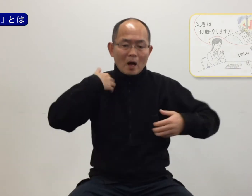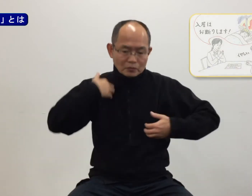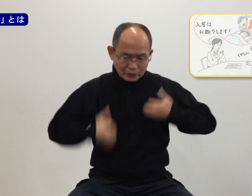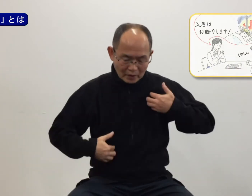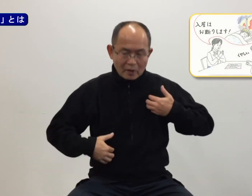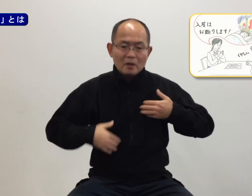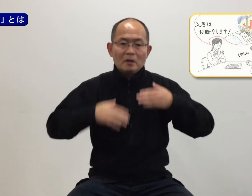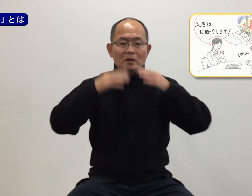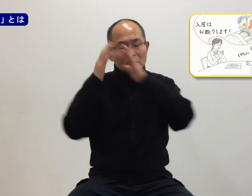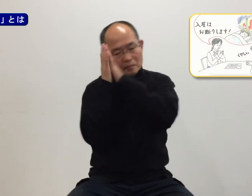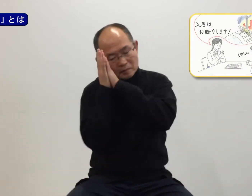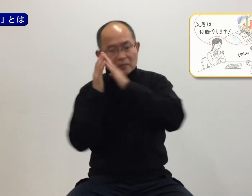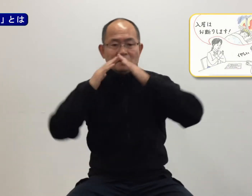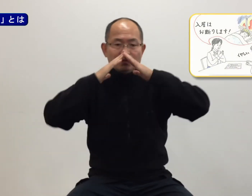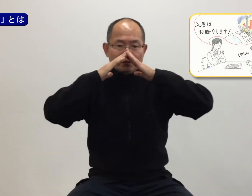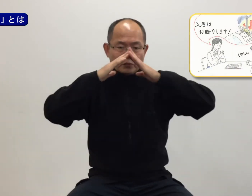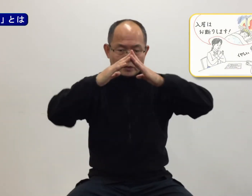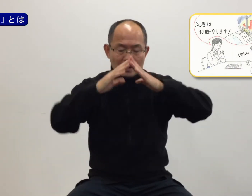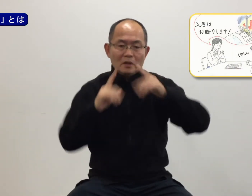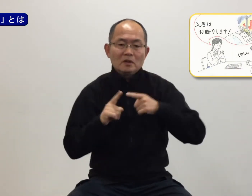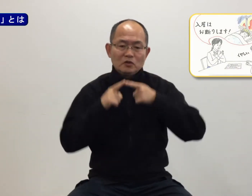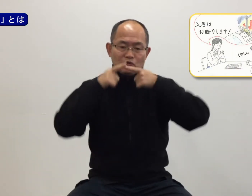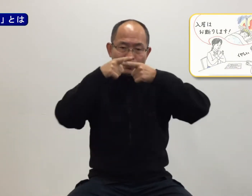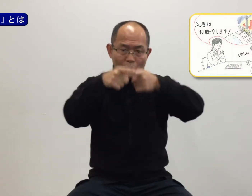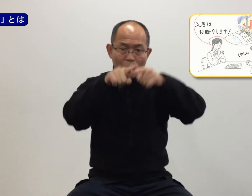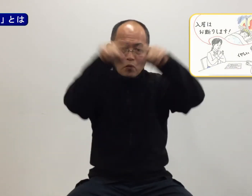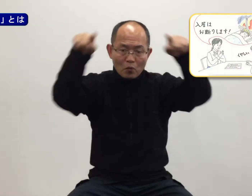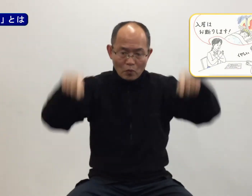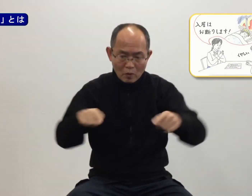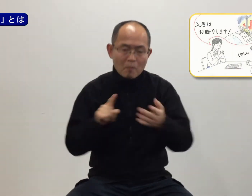学生宿舎の入居を申し込んだが